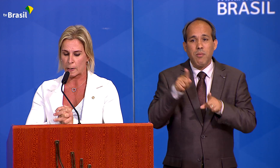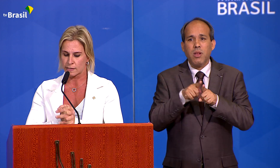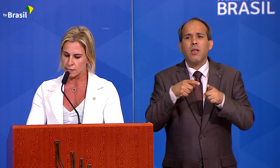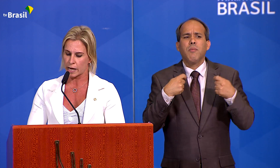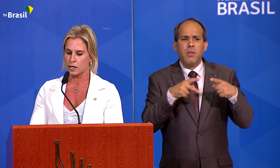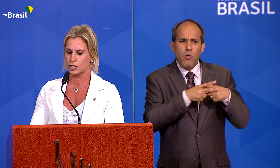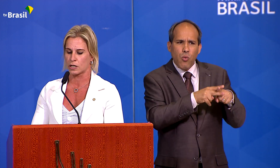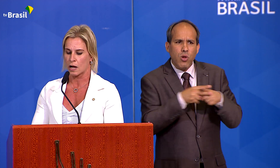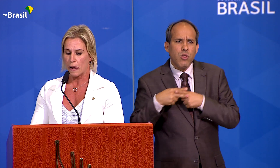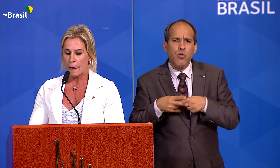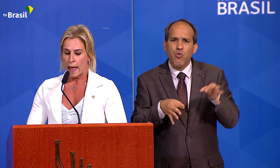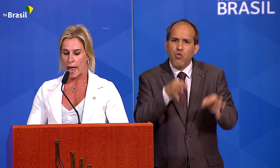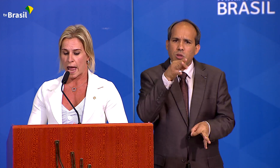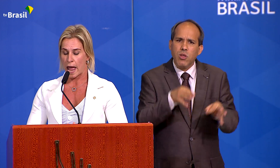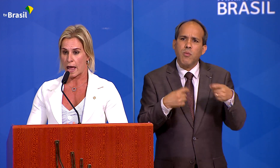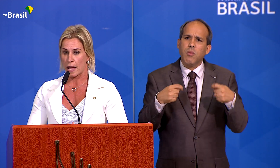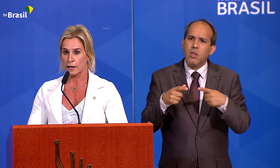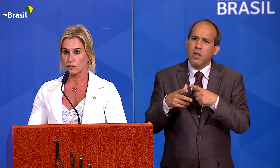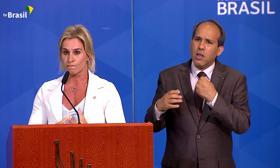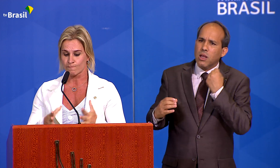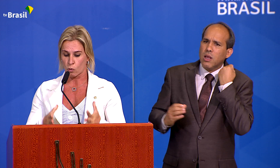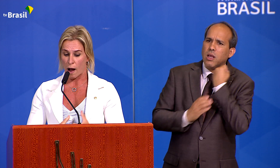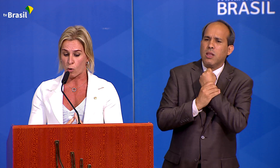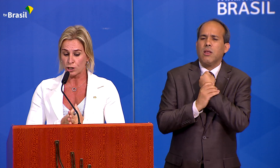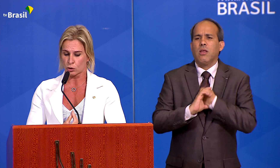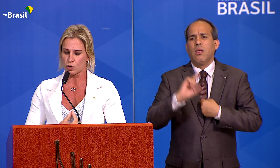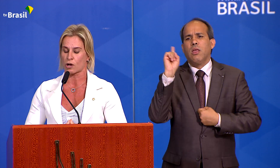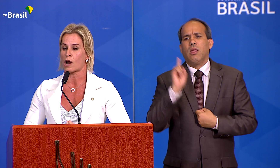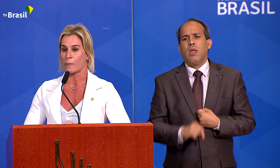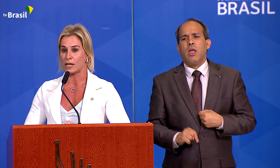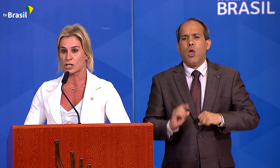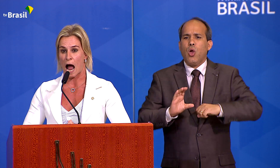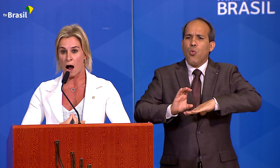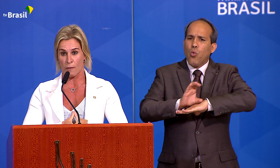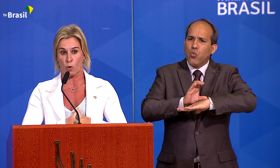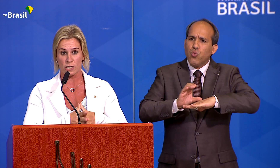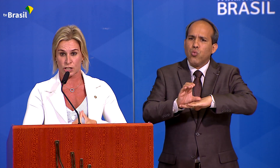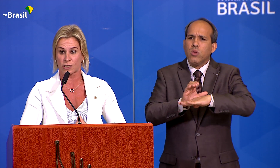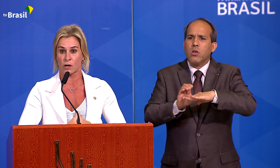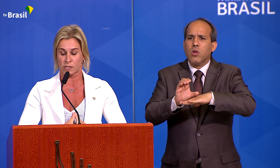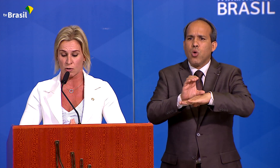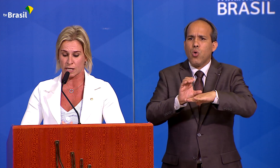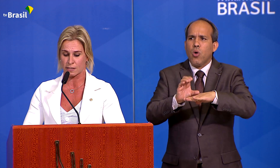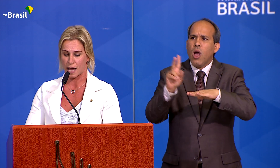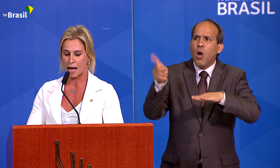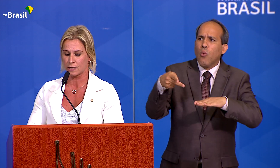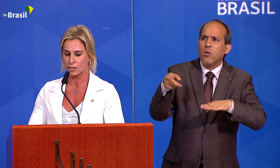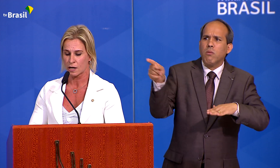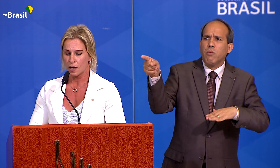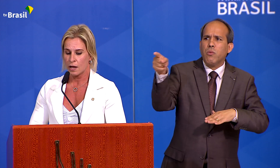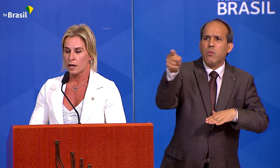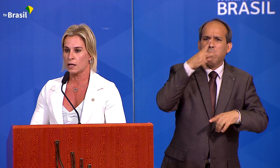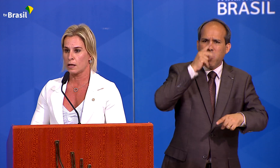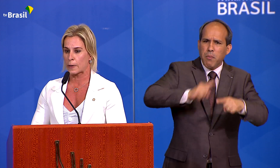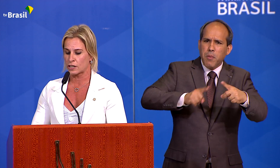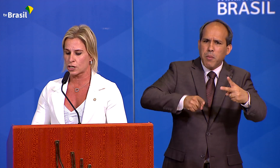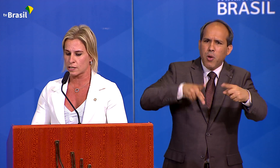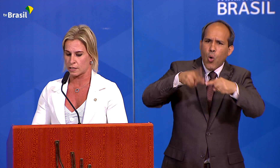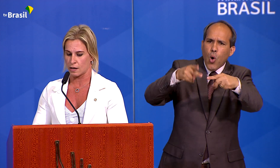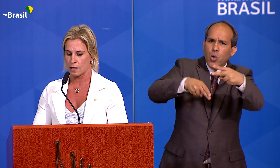a gente precisa garantir é é constitucionalmente a coisas que estão são sorteadas